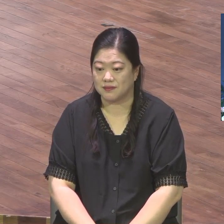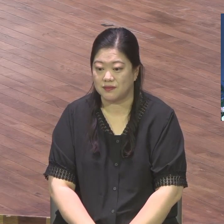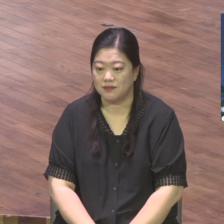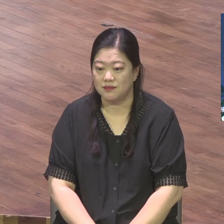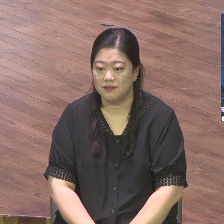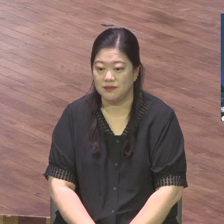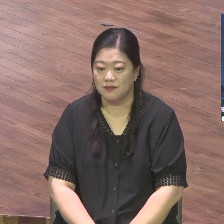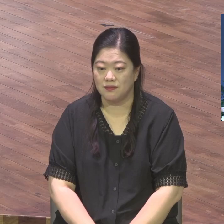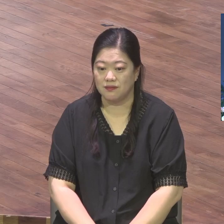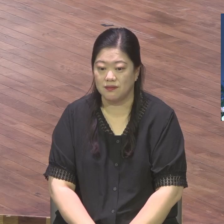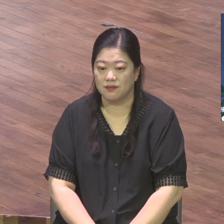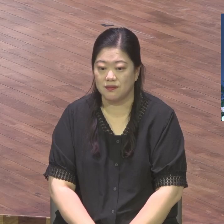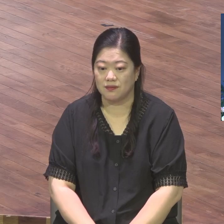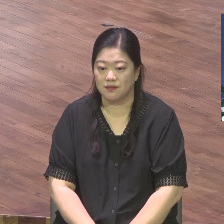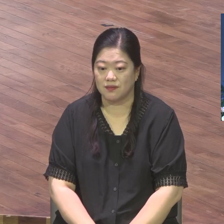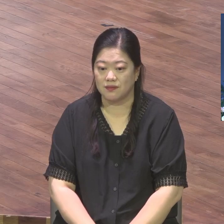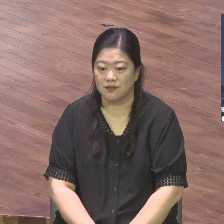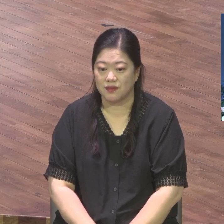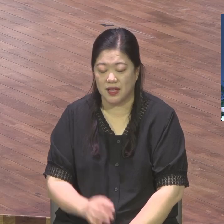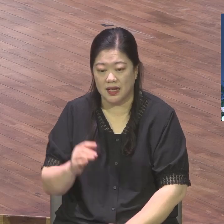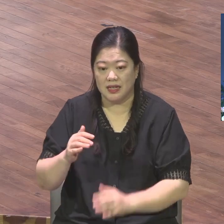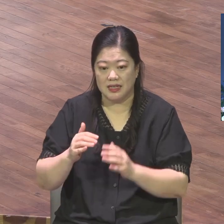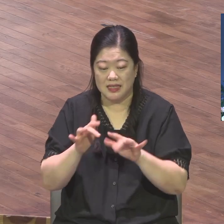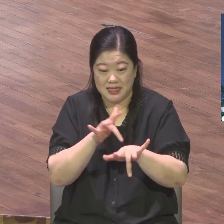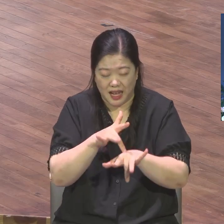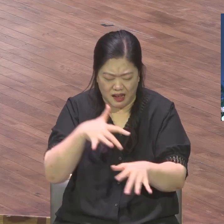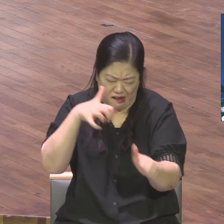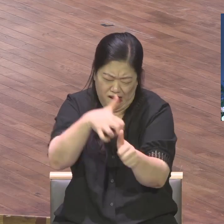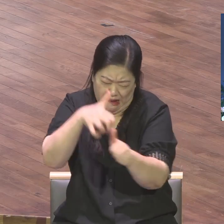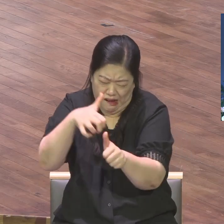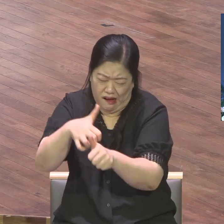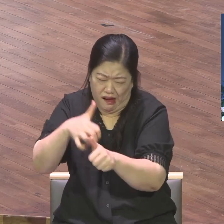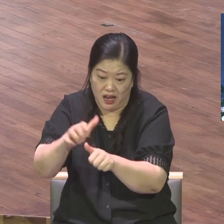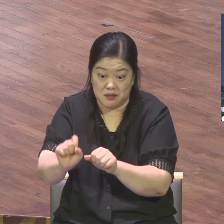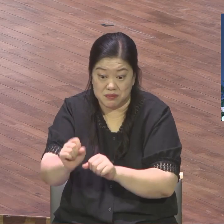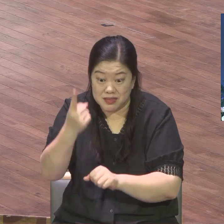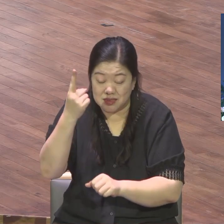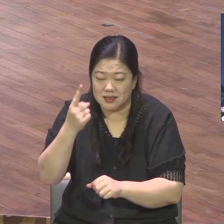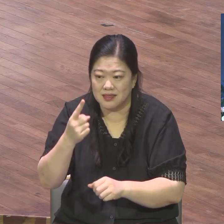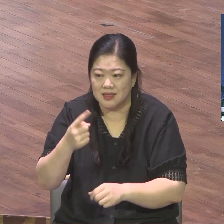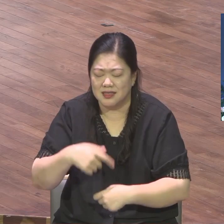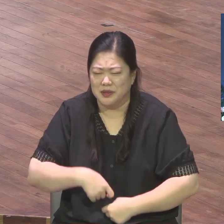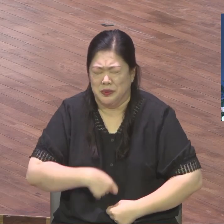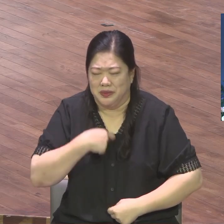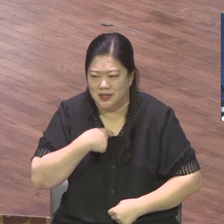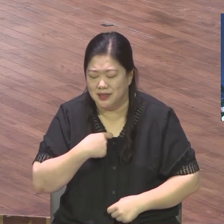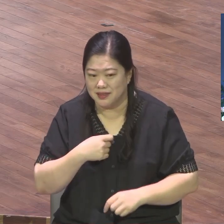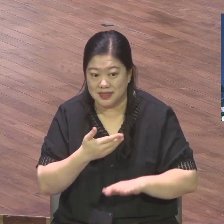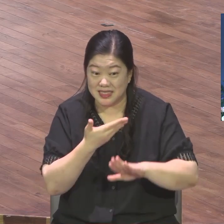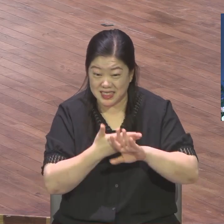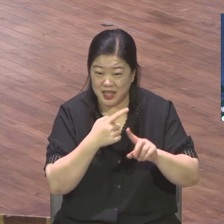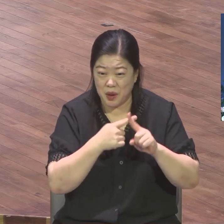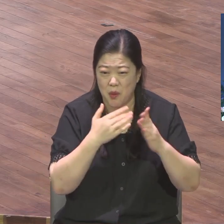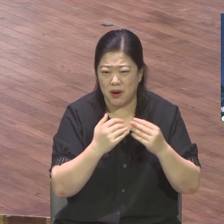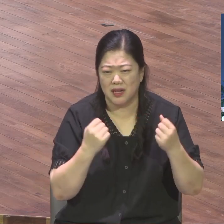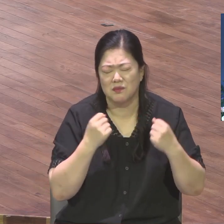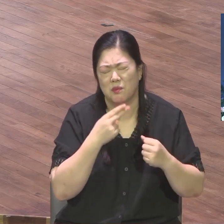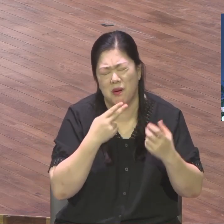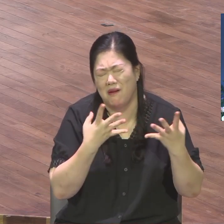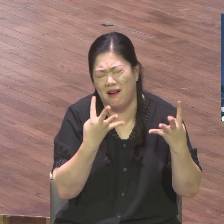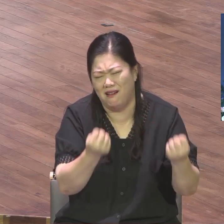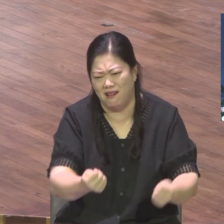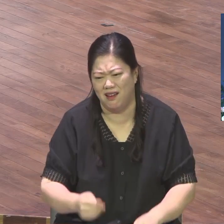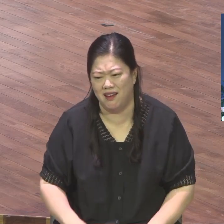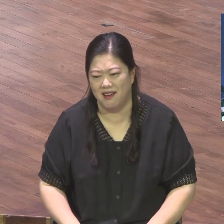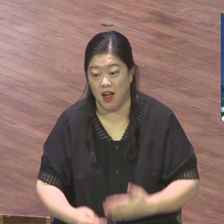교회는 아무 힘이 없는 거예요. 부흥이 안 되는 겁니다. 부흥시켜야 될 뿐이 은혜를 못 받으니까. 부흥시켜야 될 뿐이 부정적이니까. 안